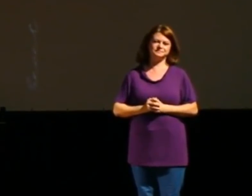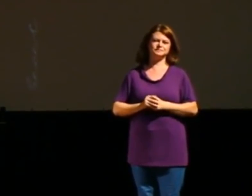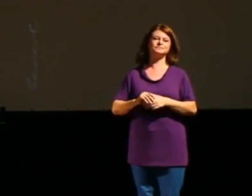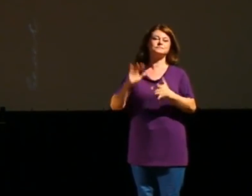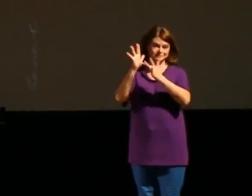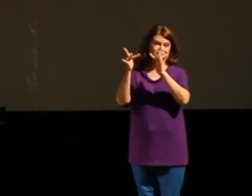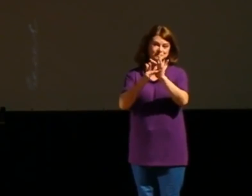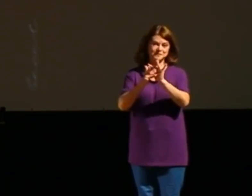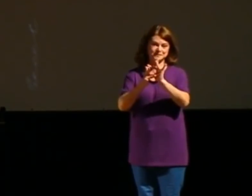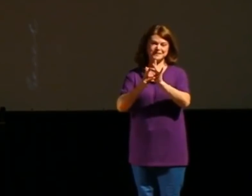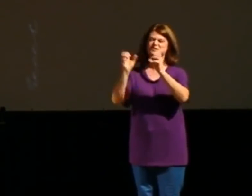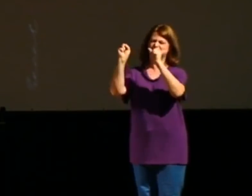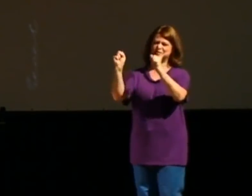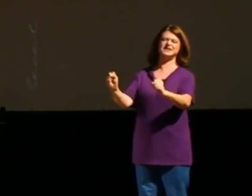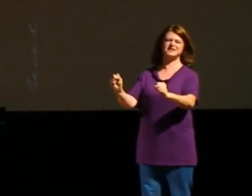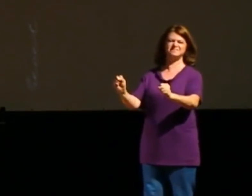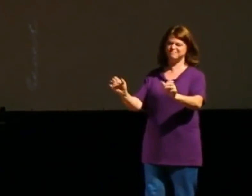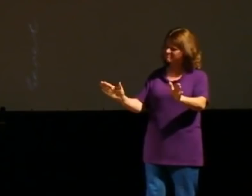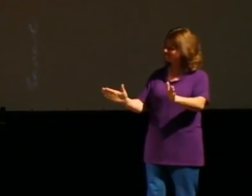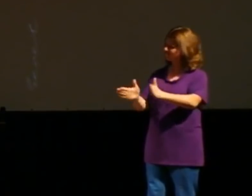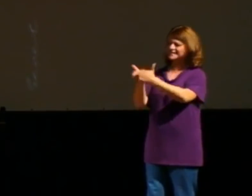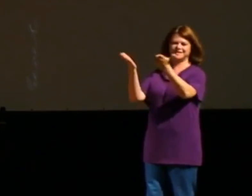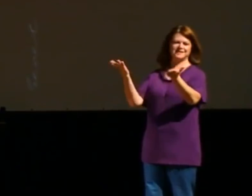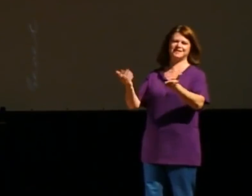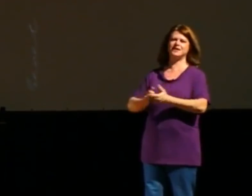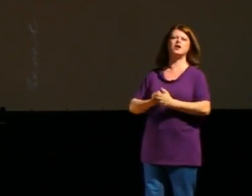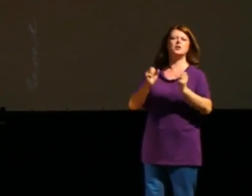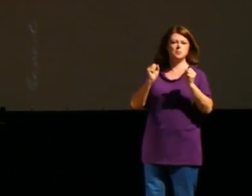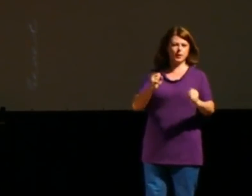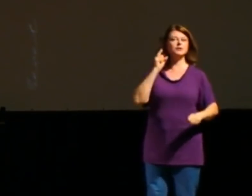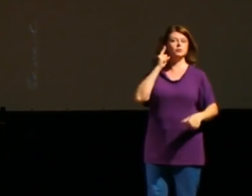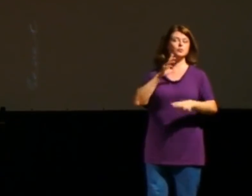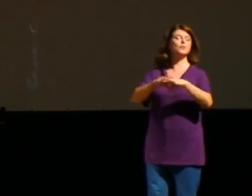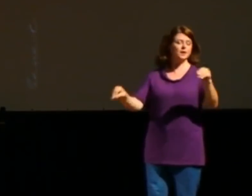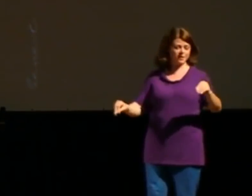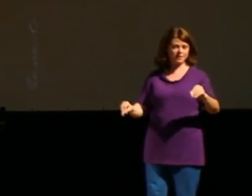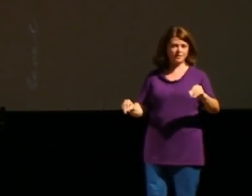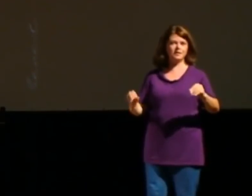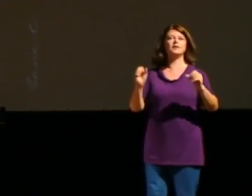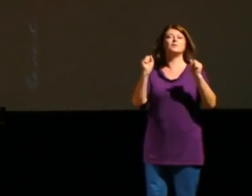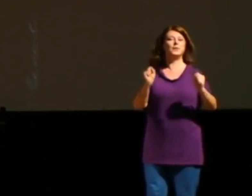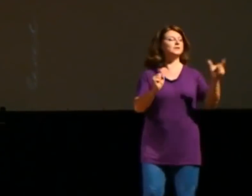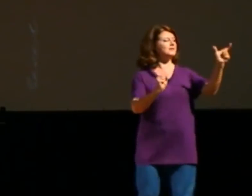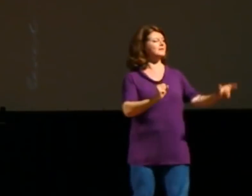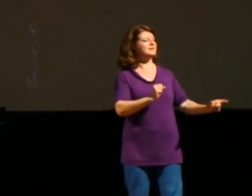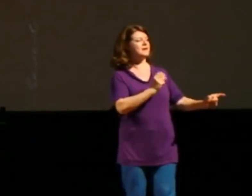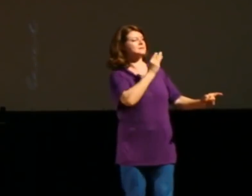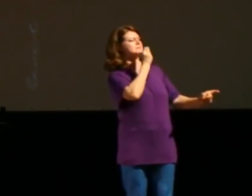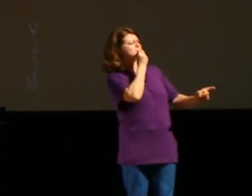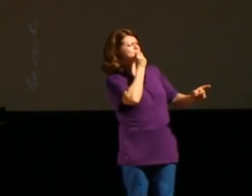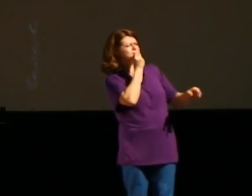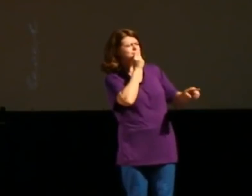surdo ouvir e mudo falar. Deus é capaz de abrir portas que você nunca imaginou que Ele podia